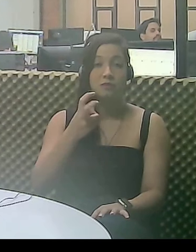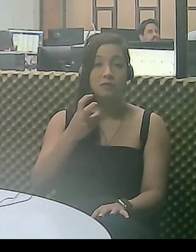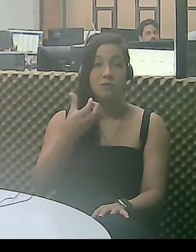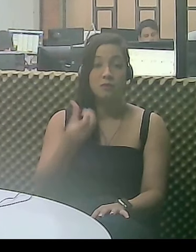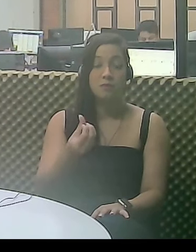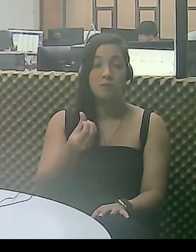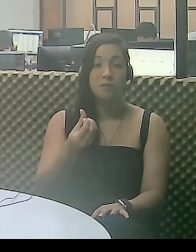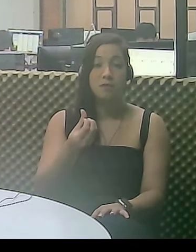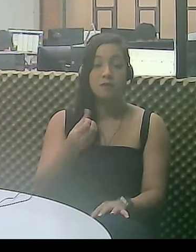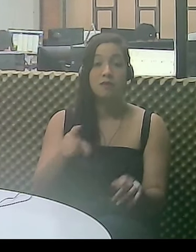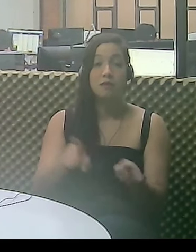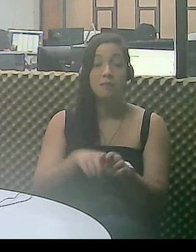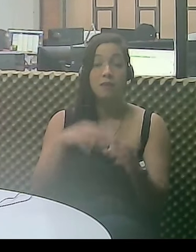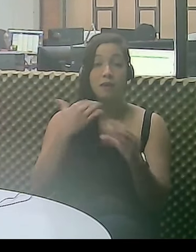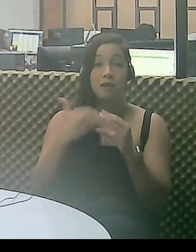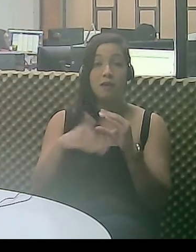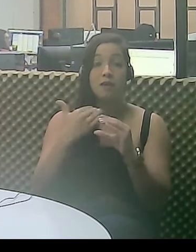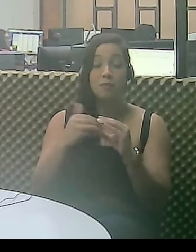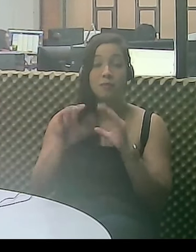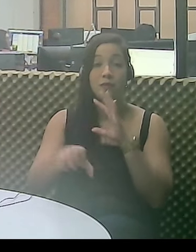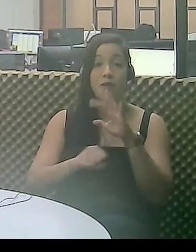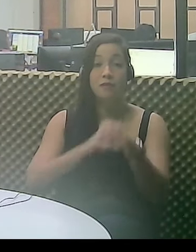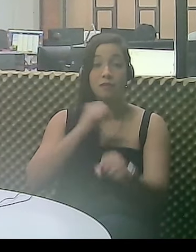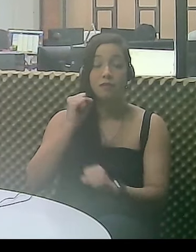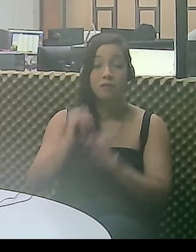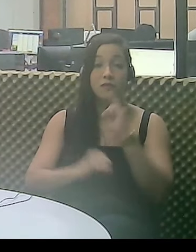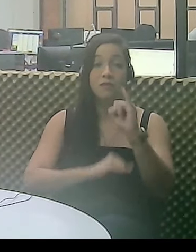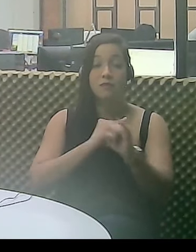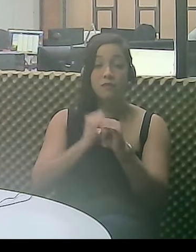34-3212-5356 e pelo e-mail